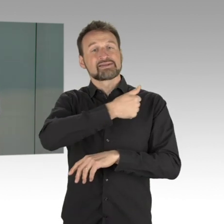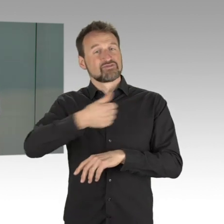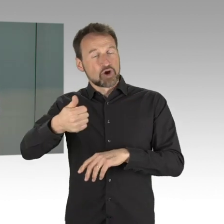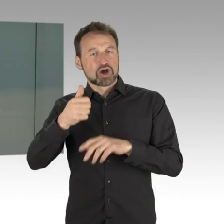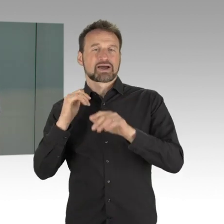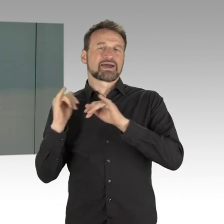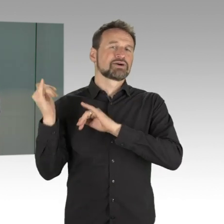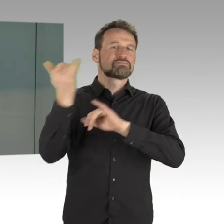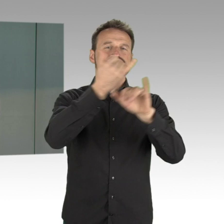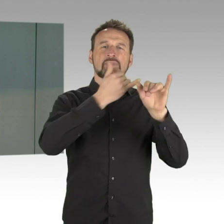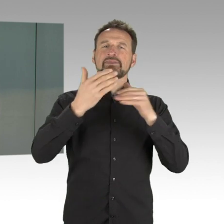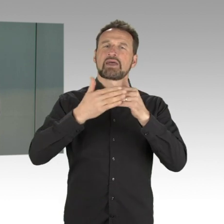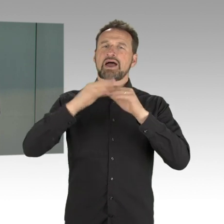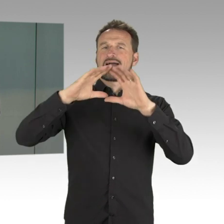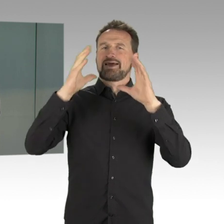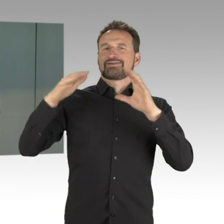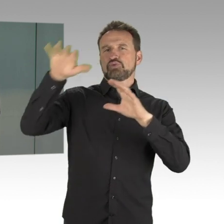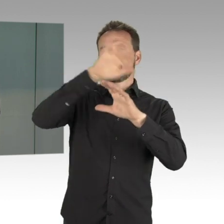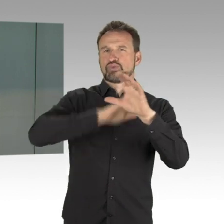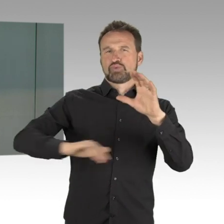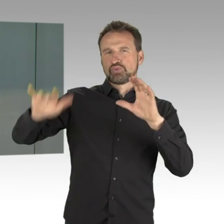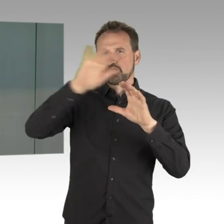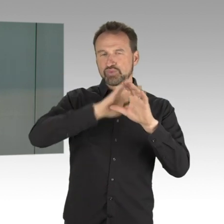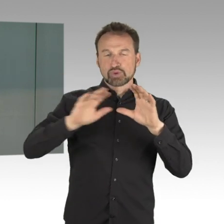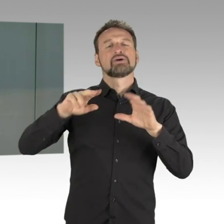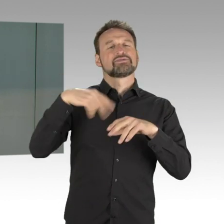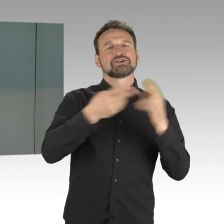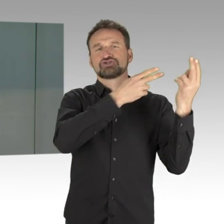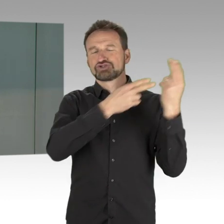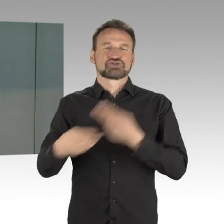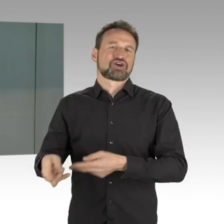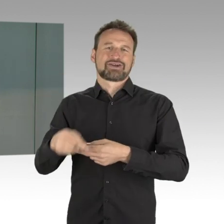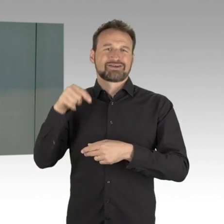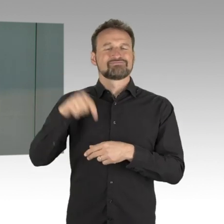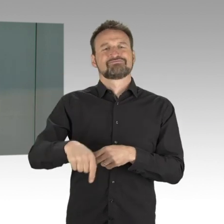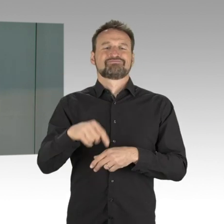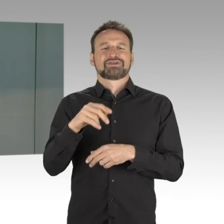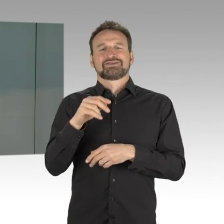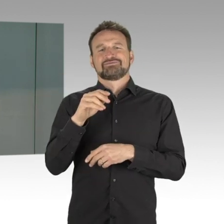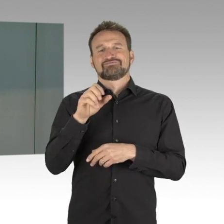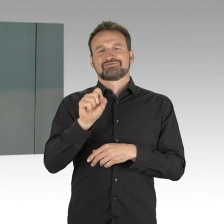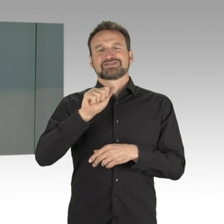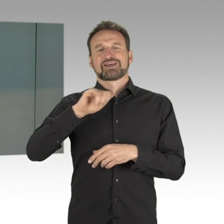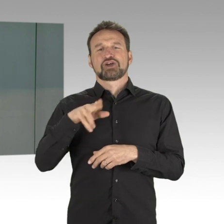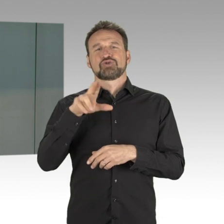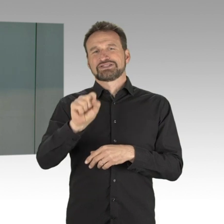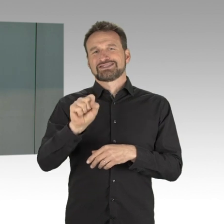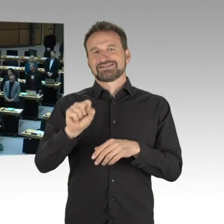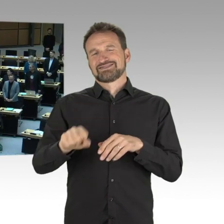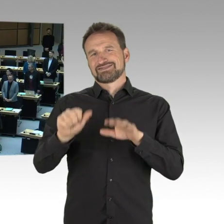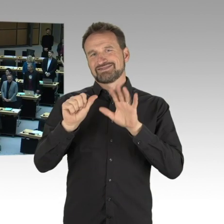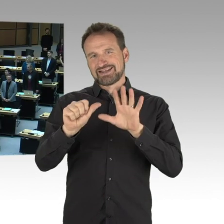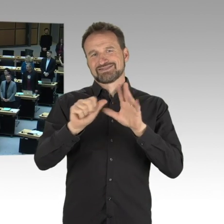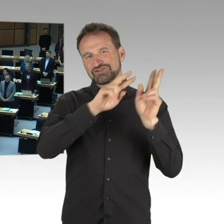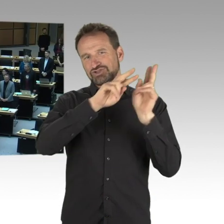Saljut 29 zurück zur Erde. Es war ein Jahrhundertereignis für die damalige DDR, aber auch für viele Deutsche,